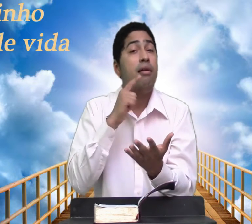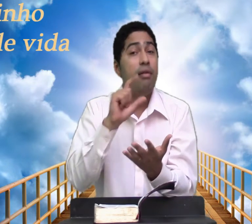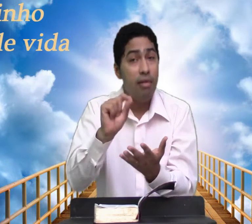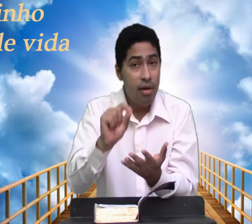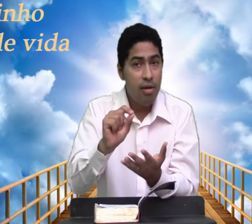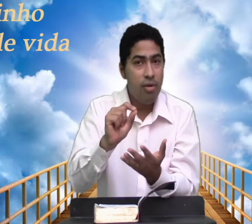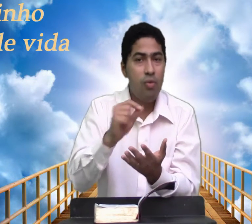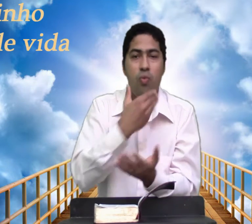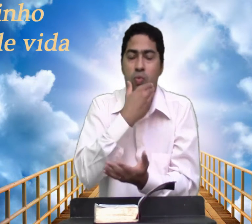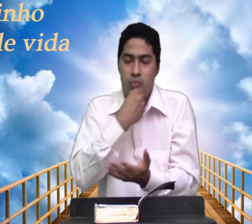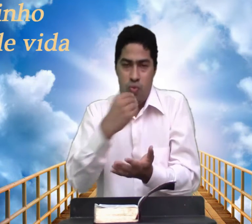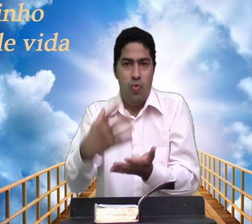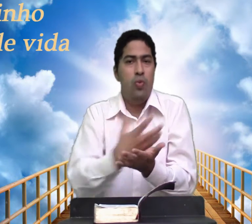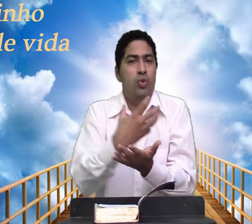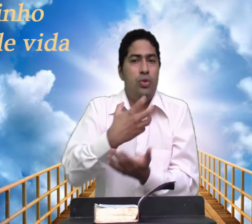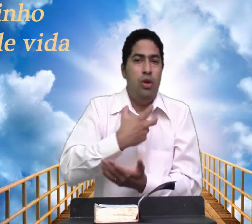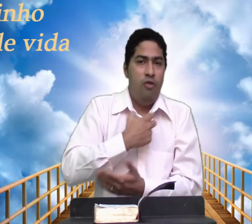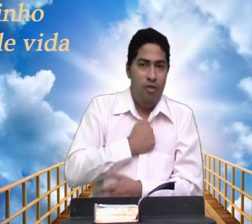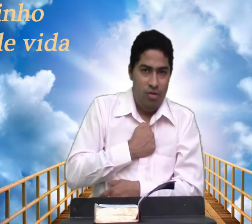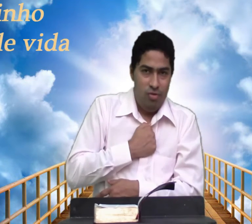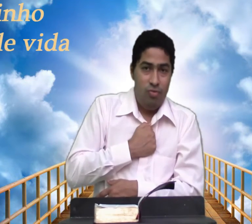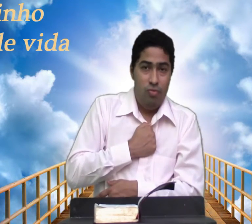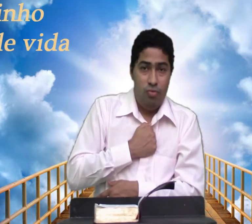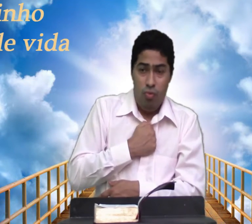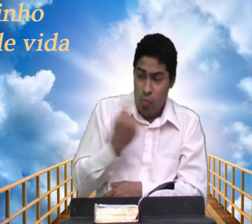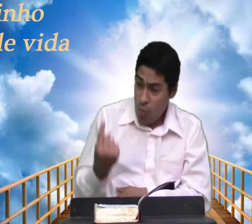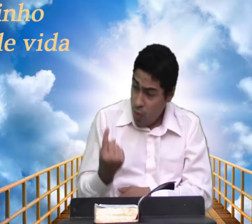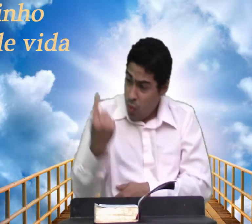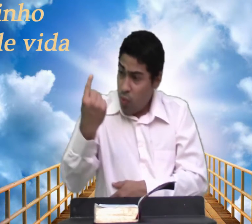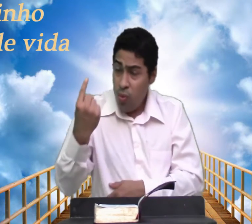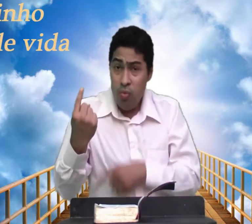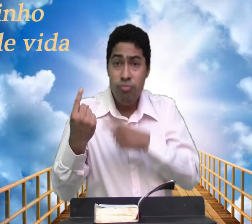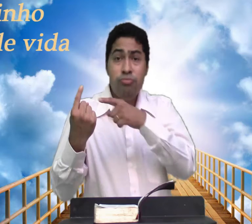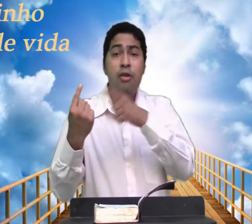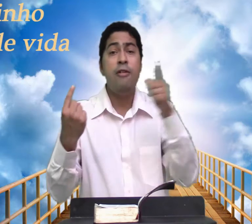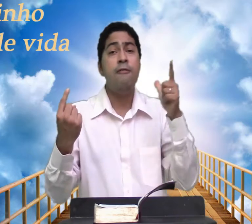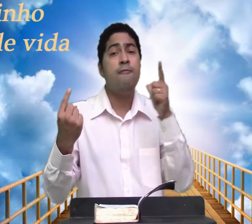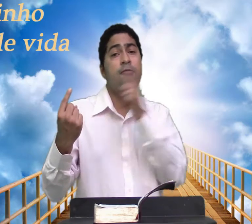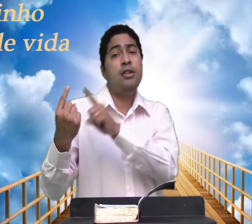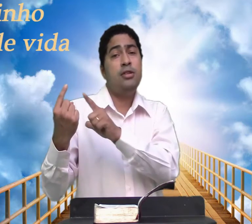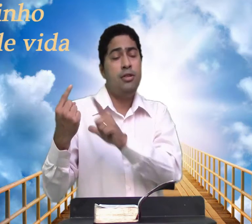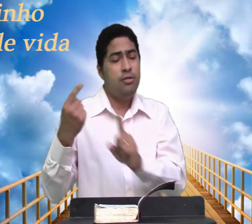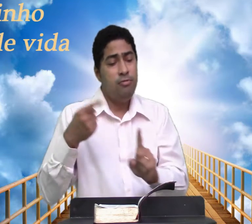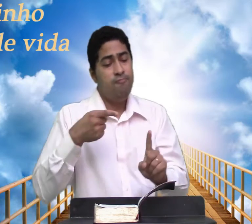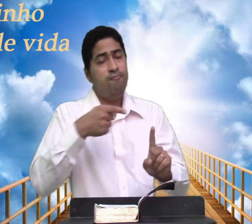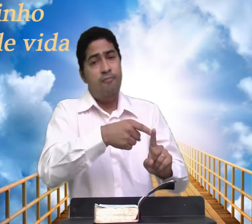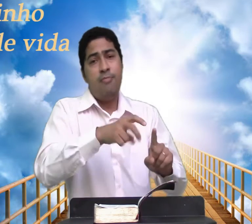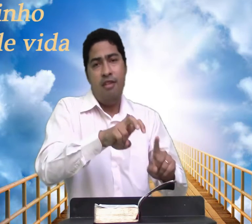alguém para nos salvar. Alguém que venceria a